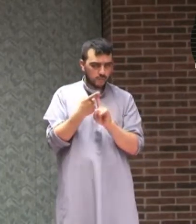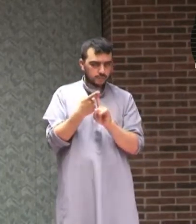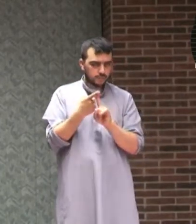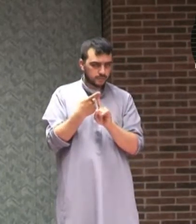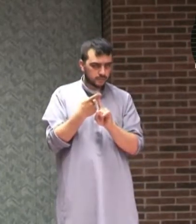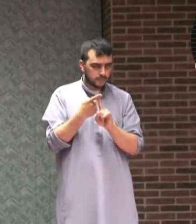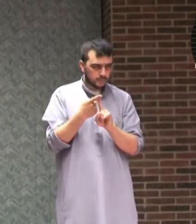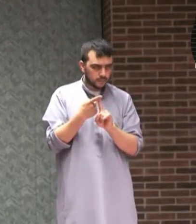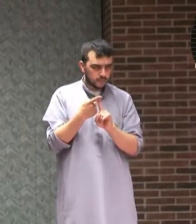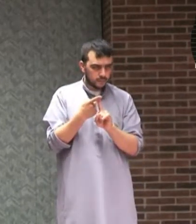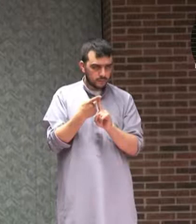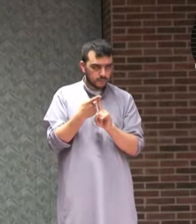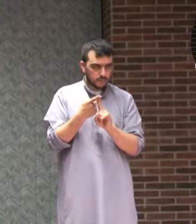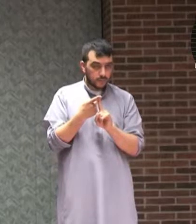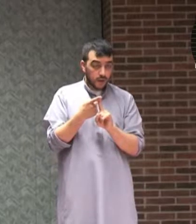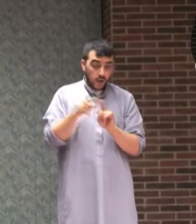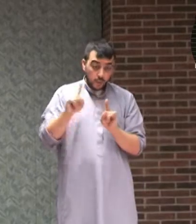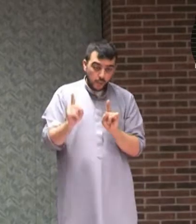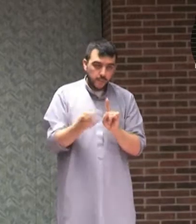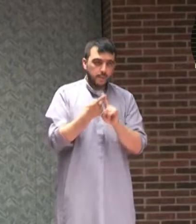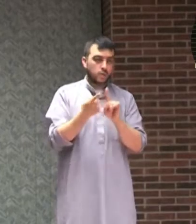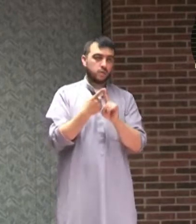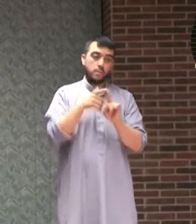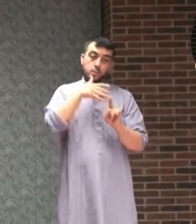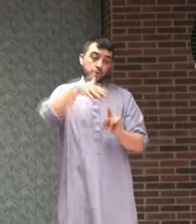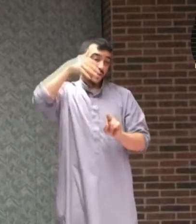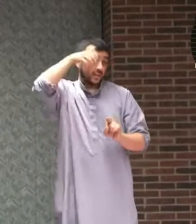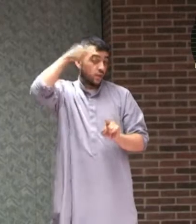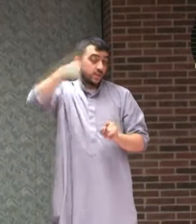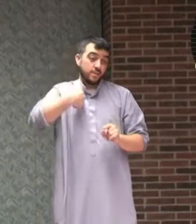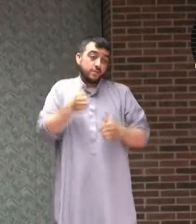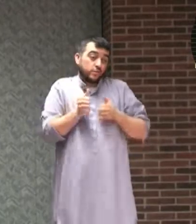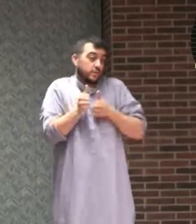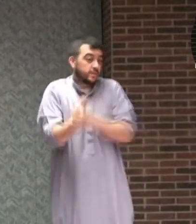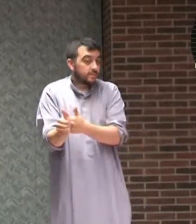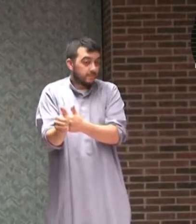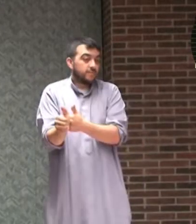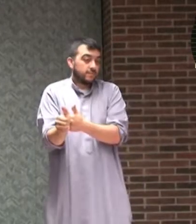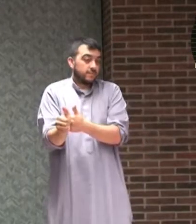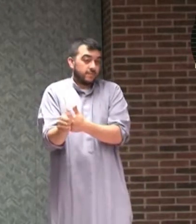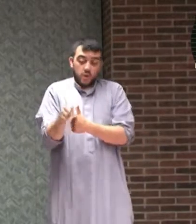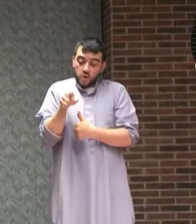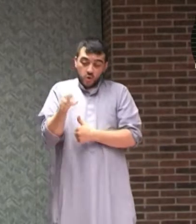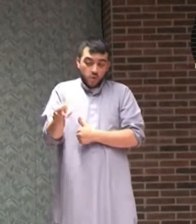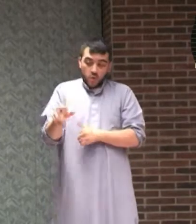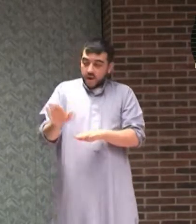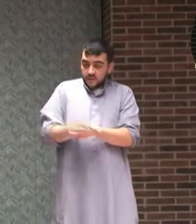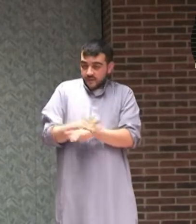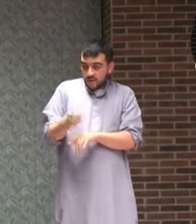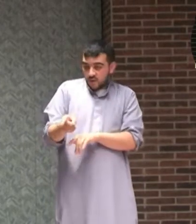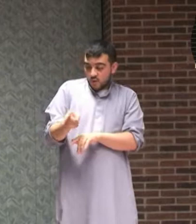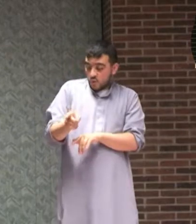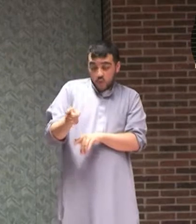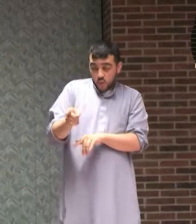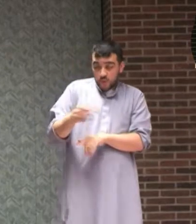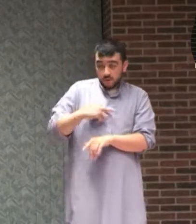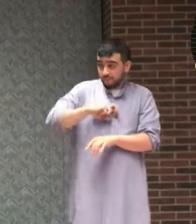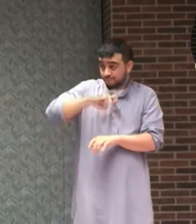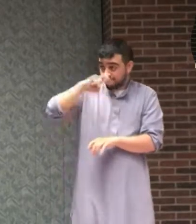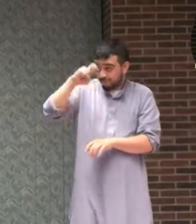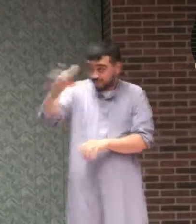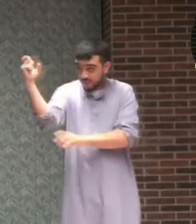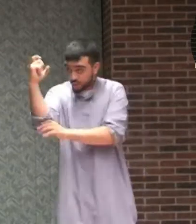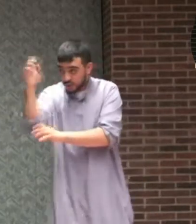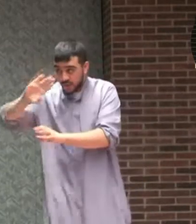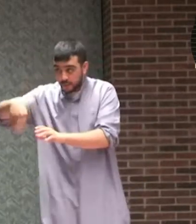sur laquelle nous nous accrochons le plus, c'est le fait que d'abord c'est une sunna prophétique. Si le prophète alayhi salat wa salam ne